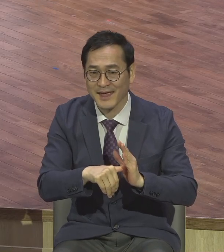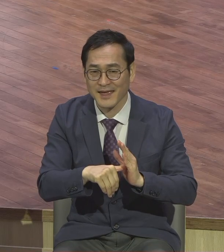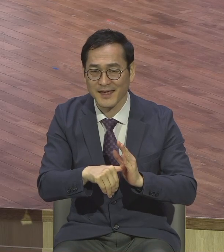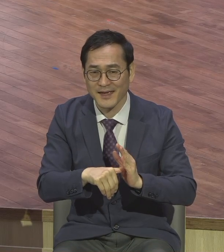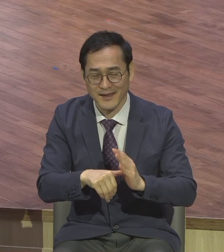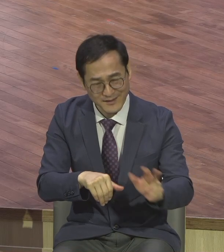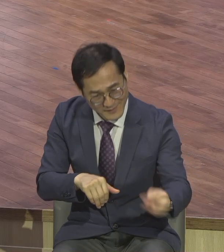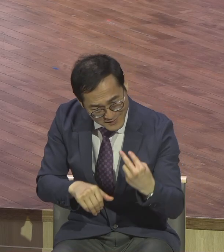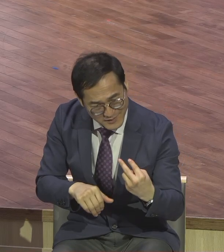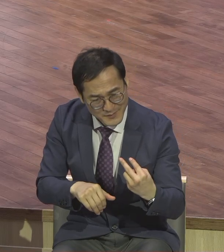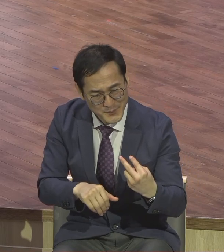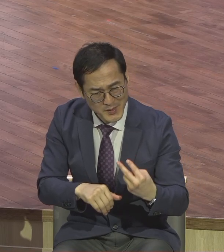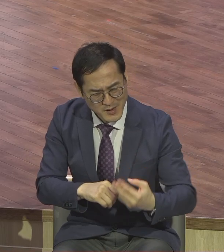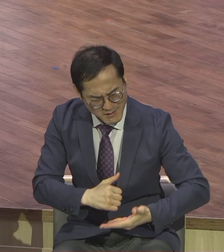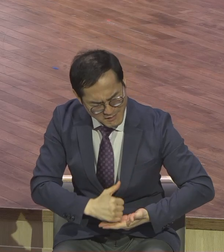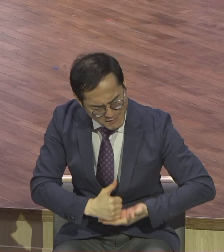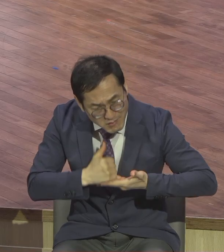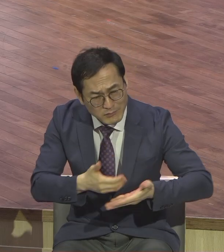있습니다.